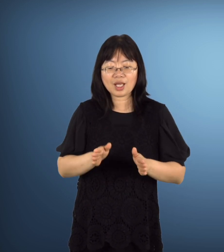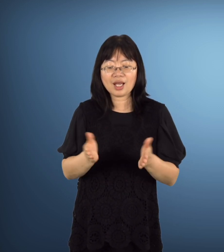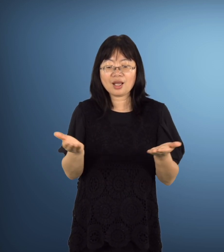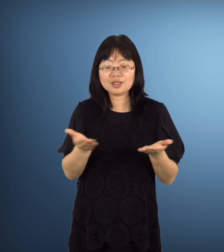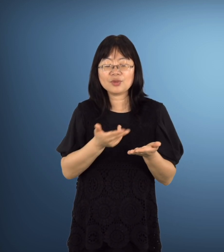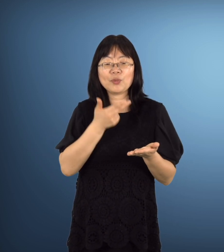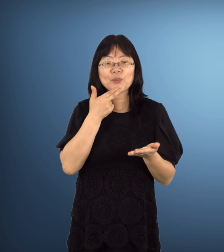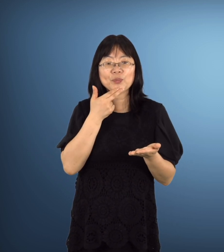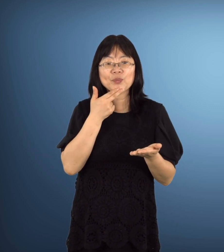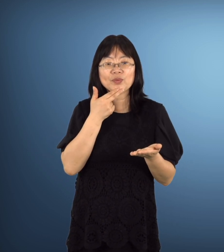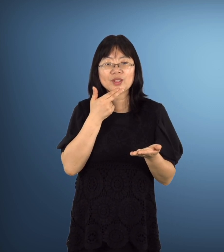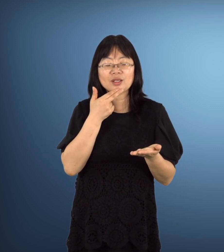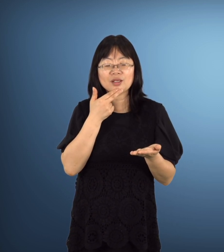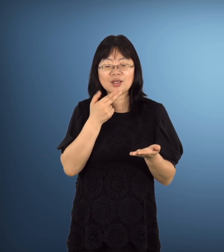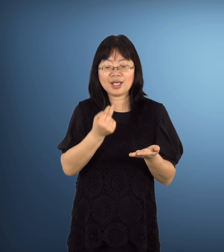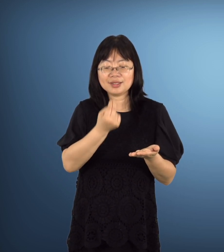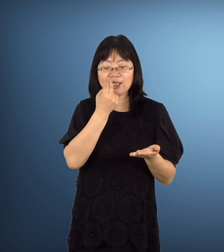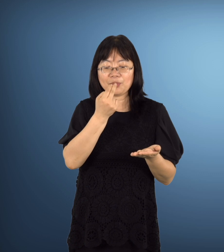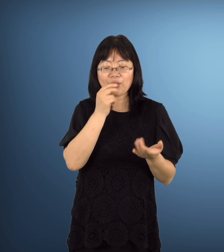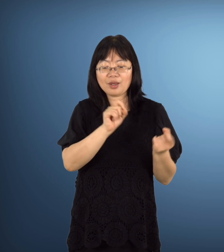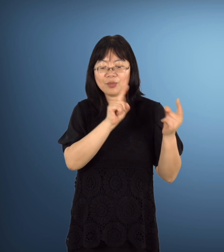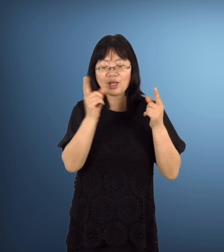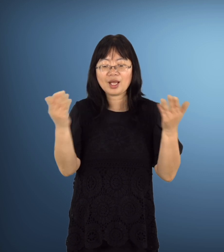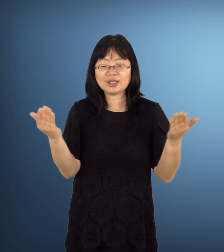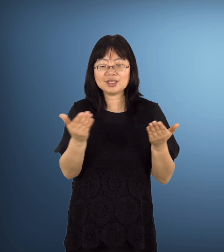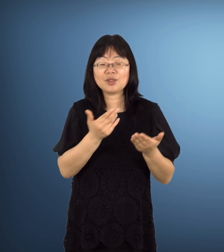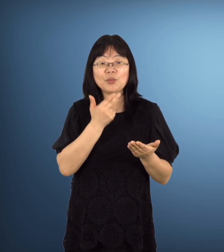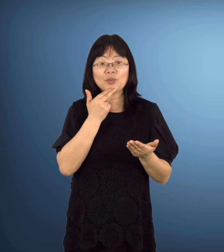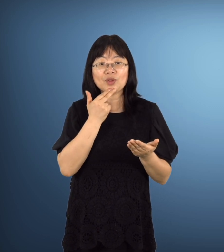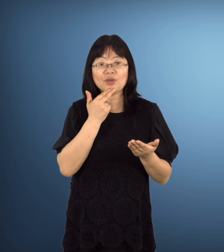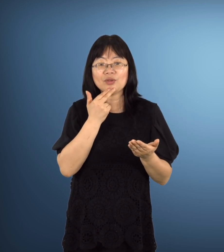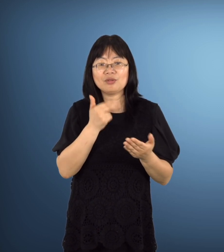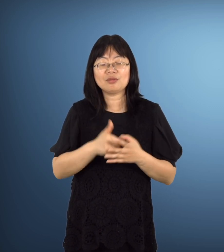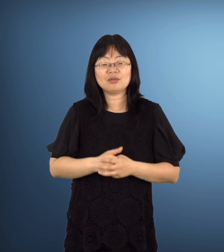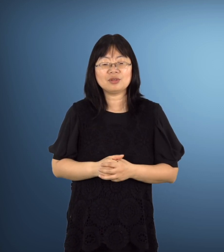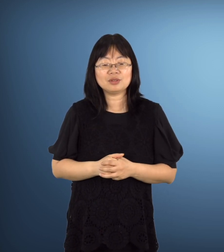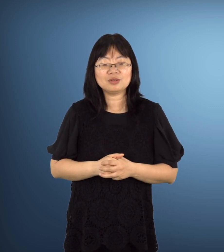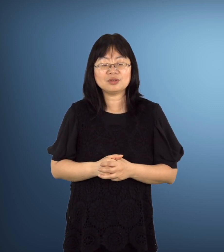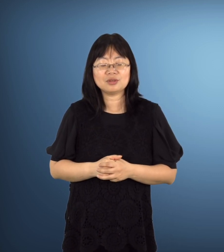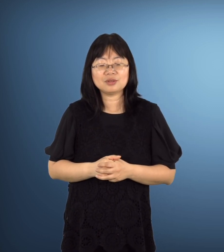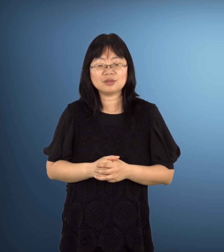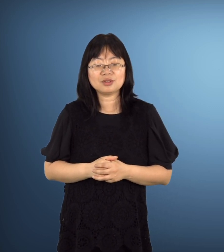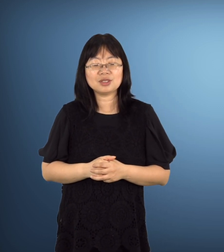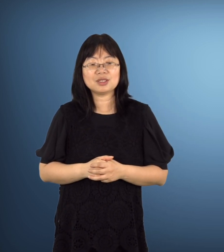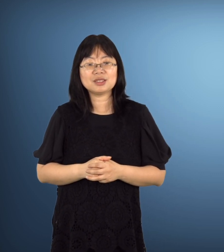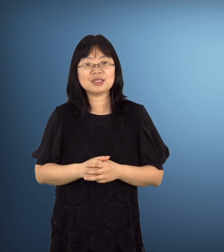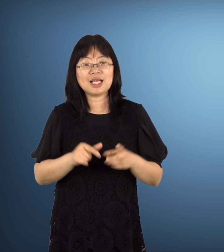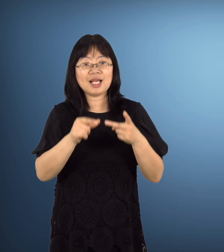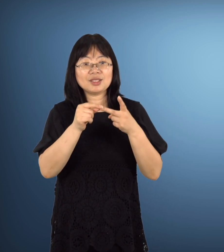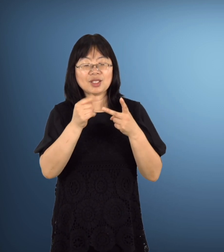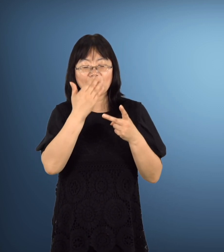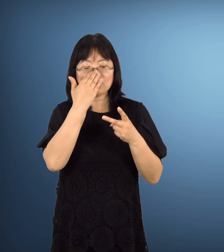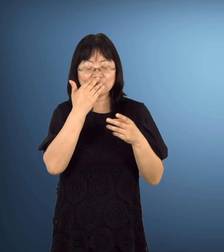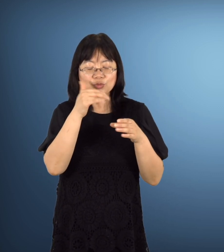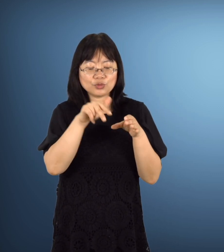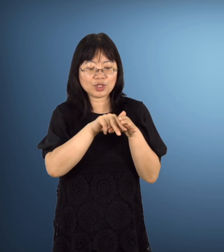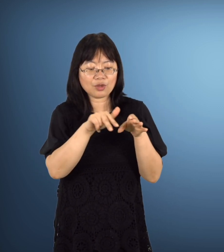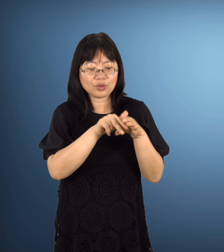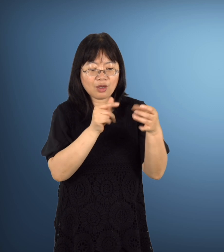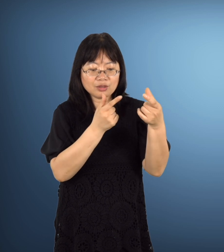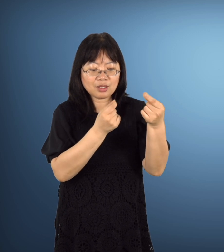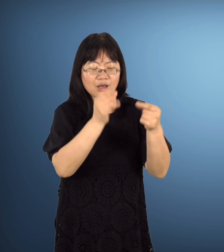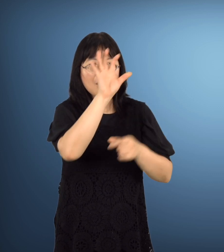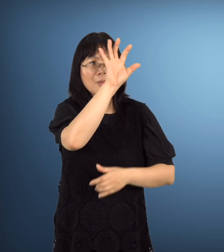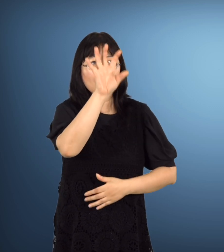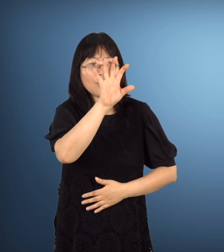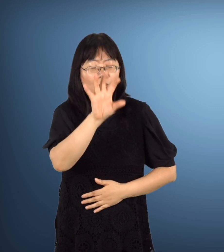일이 없고 생명이 회복되는 일이 없다면 그것 또한 제2의 유대교 꼴을